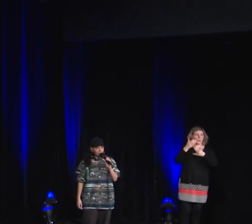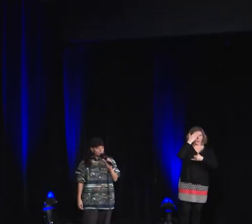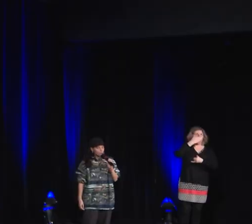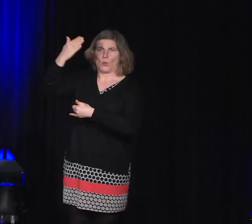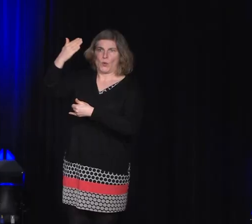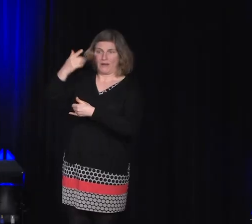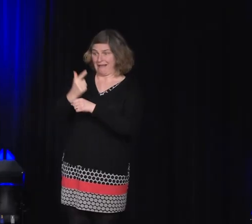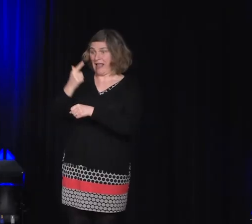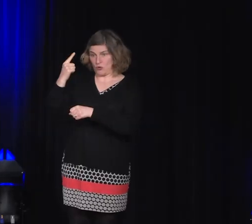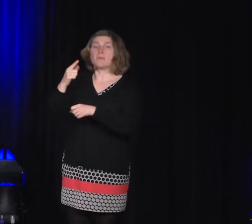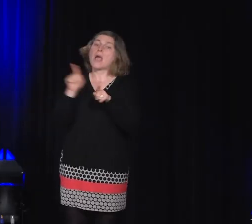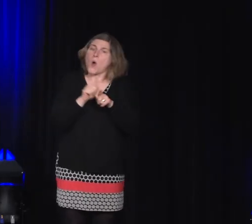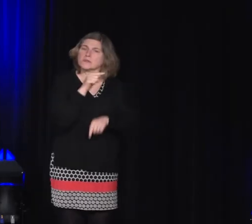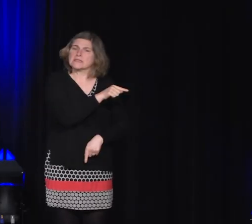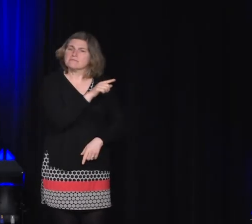Mais Anne Sexton aussi,